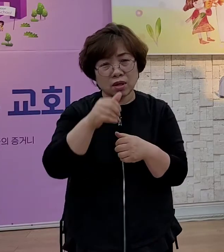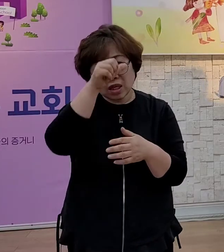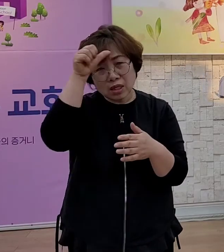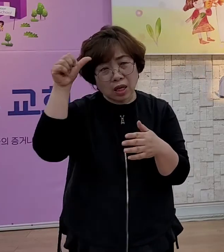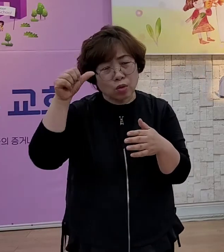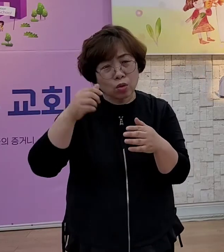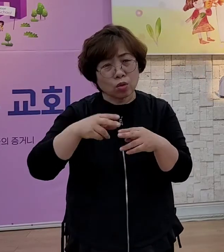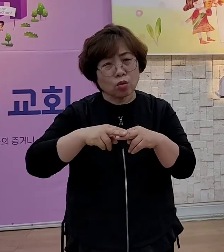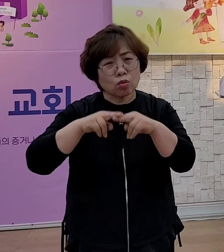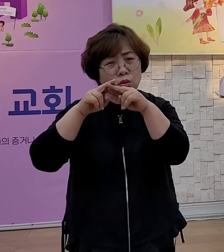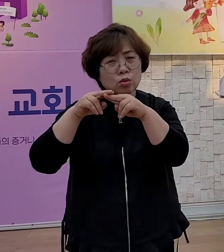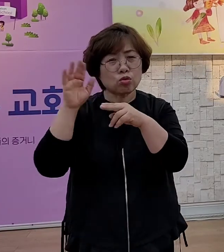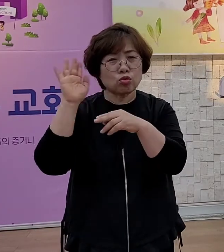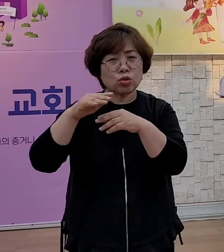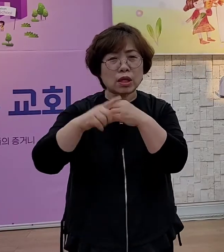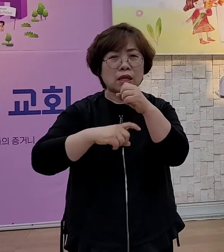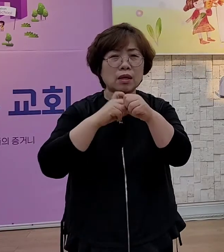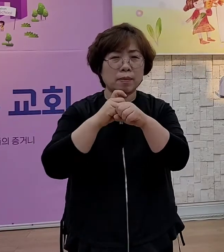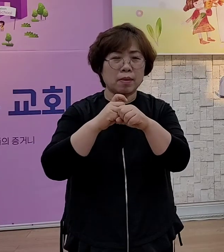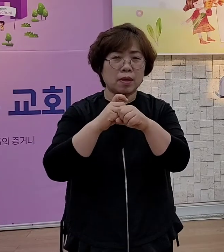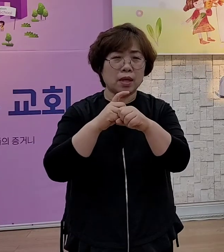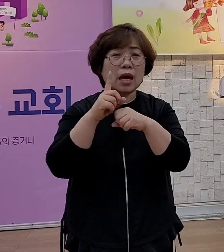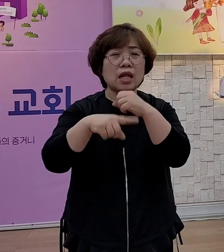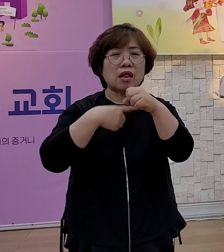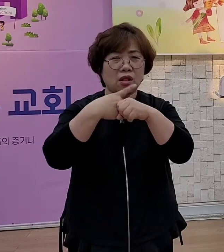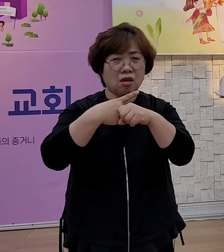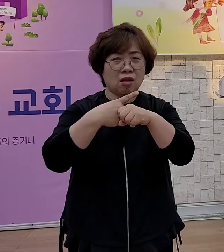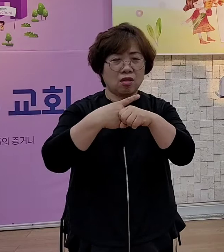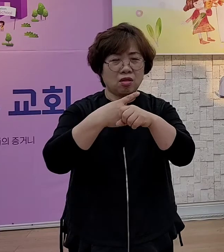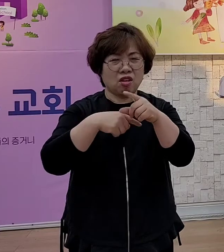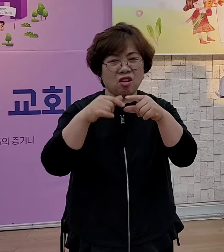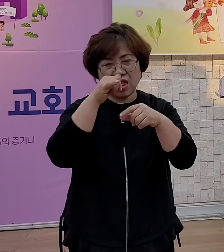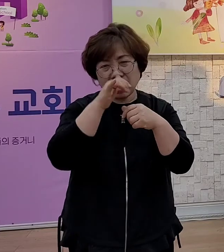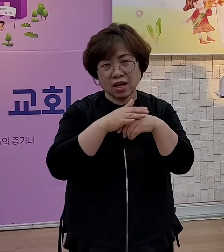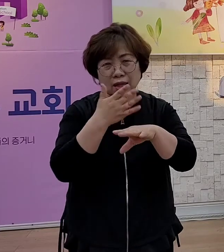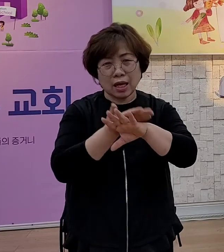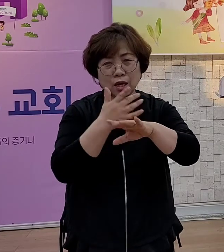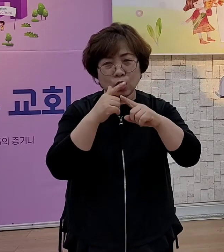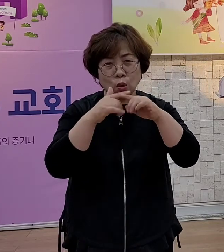사람 천지입니다. 이게 오늘날의 교칙교회의 현실입니다.